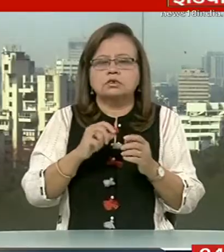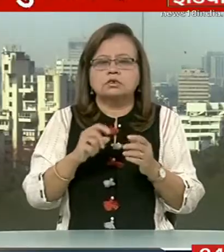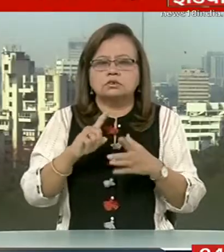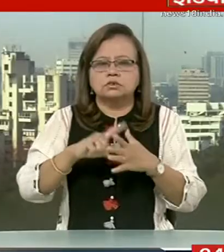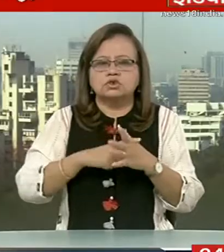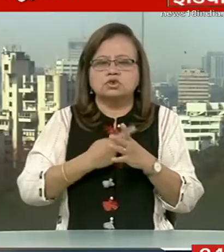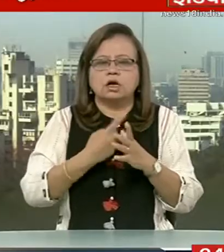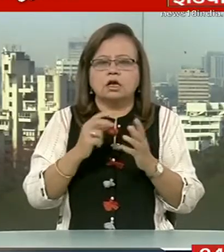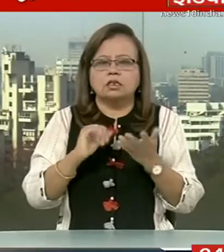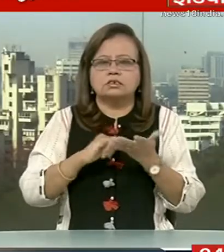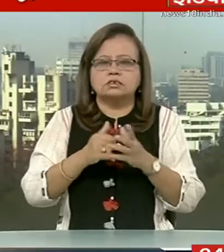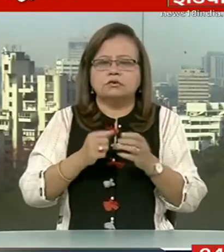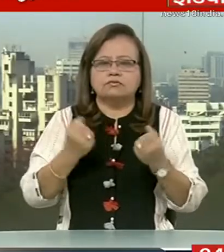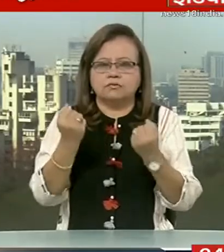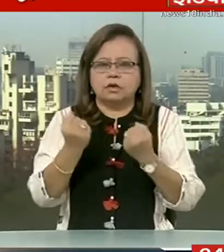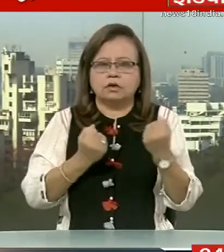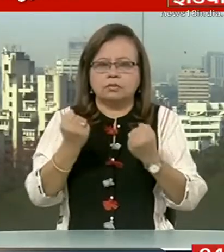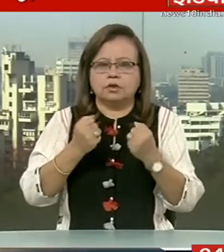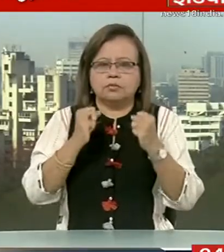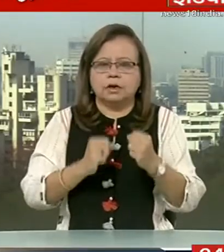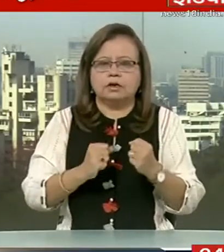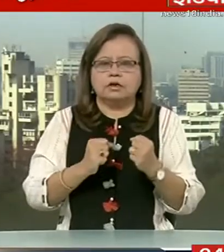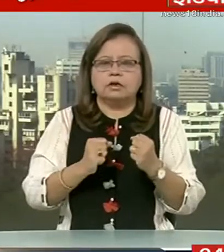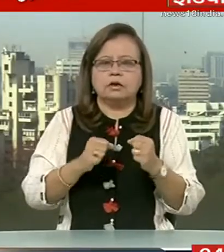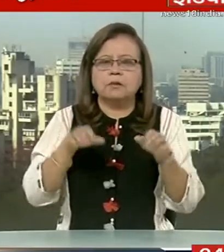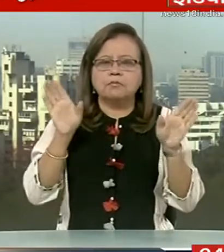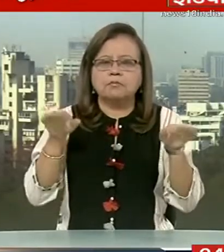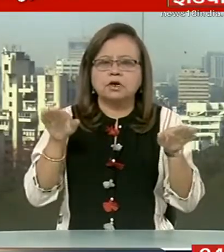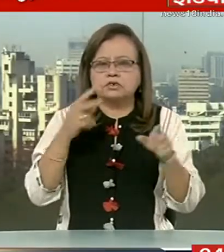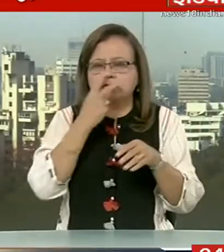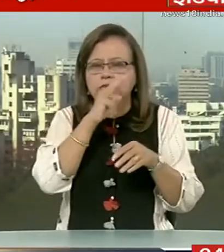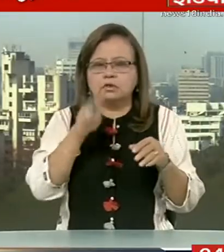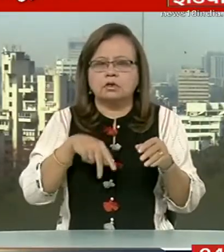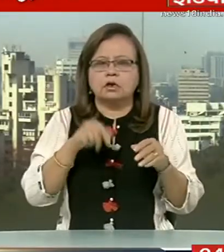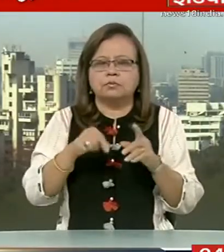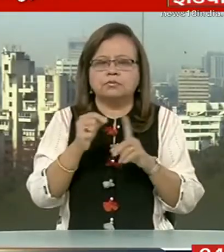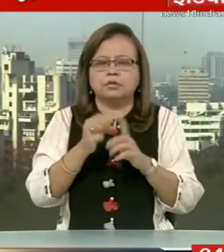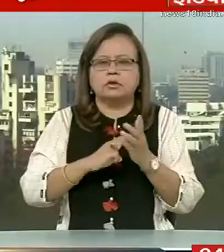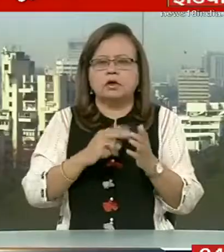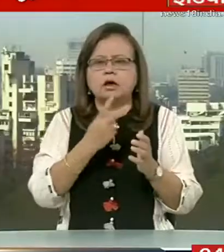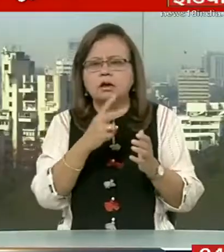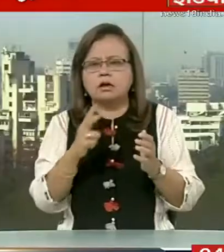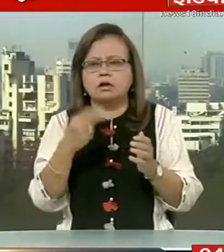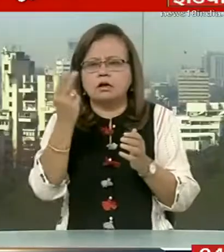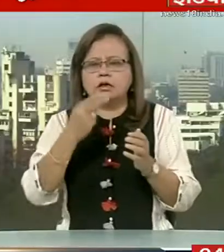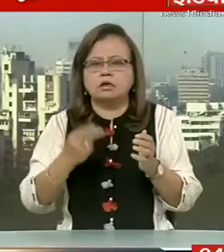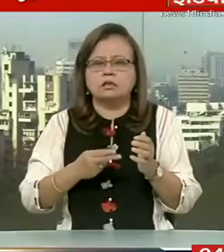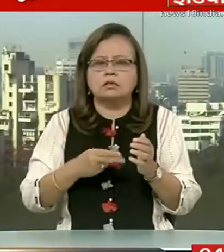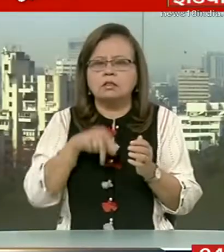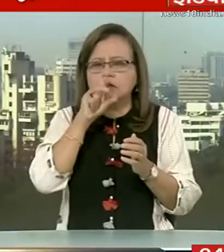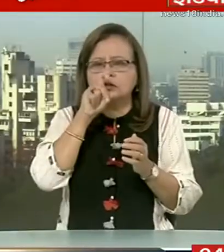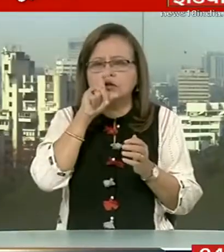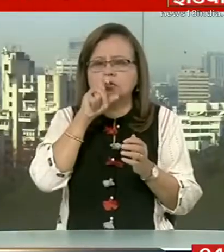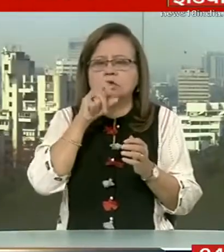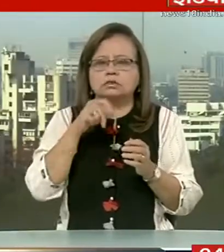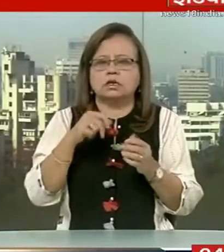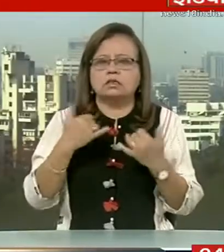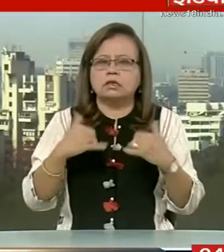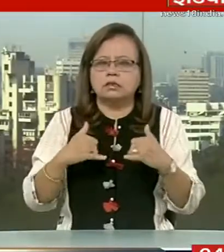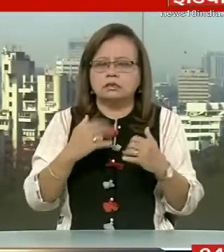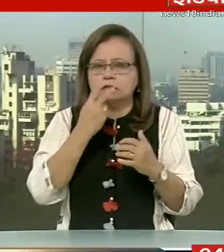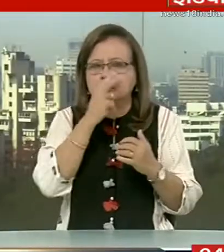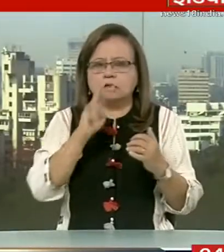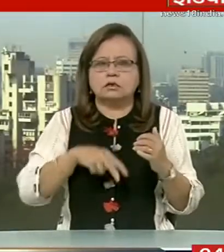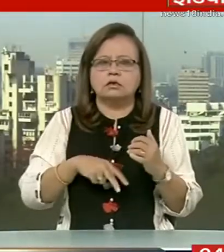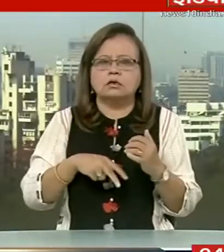जंगल सफारी में स्थित पक्षीशाला का दौरा भी किया यहां पीएम मोदी रंग-बिरंगे तो तू के साथ खेलते नजर